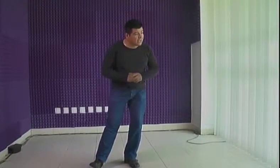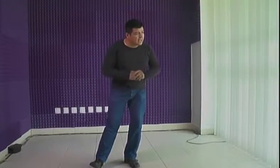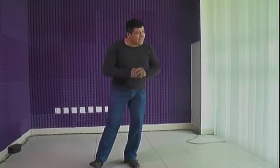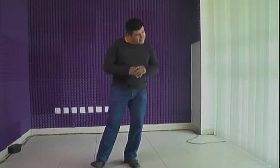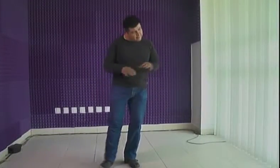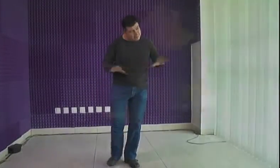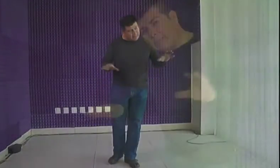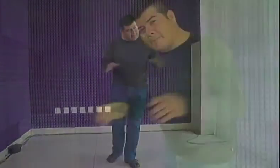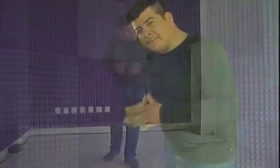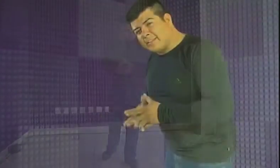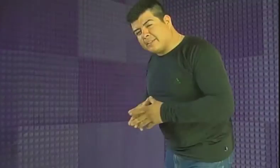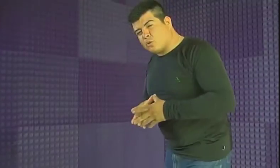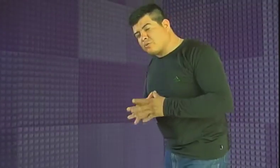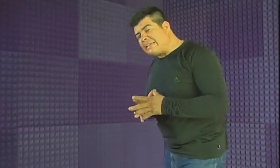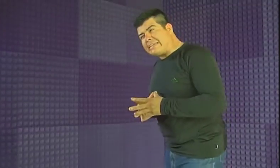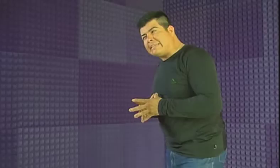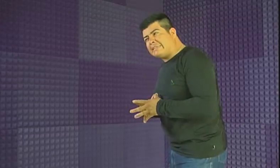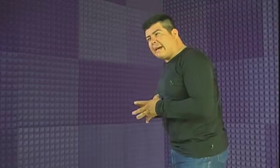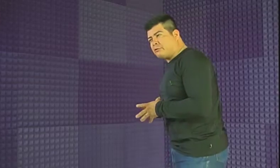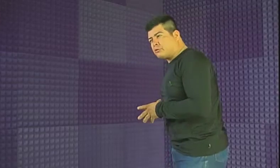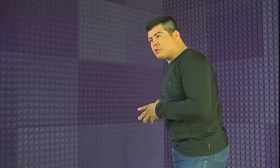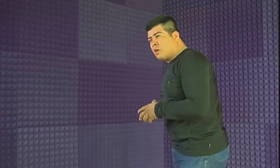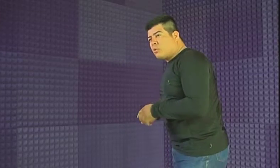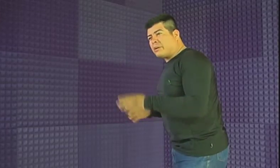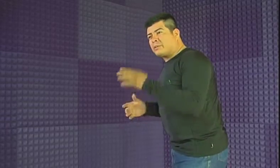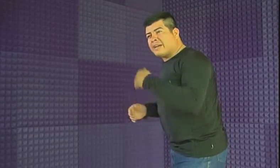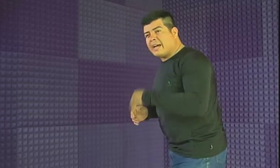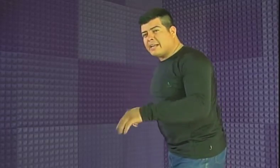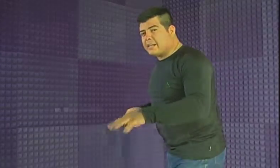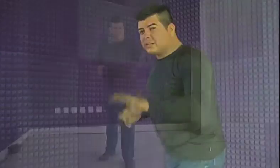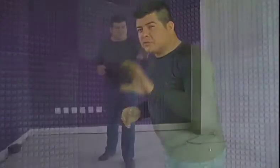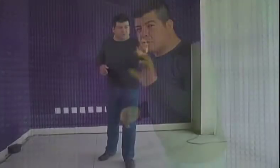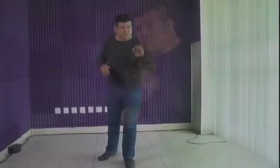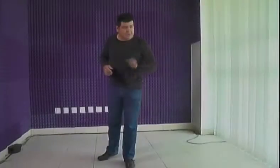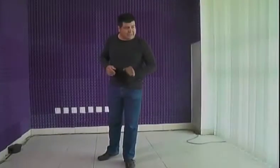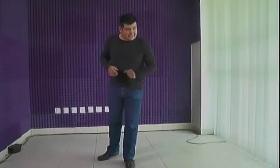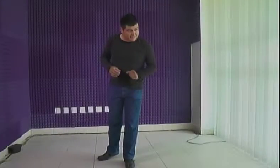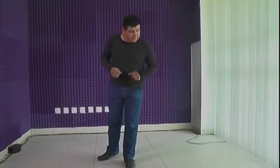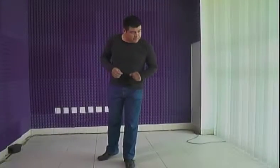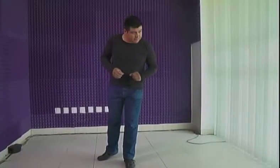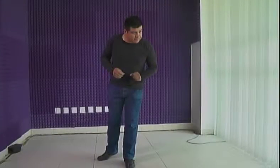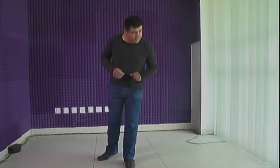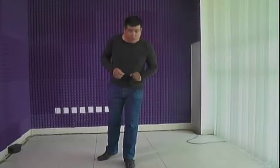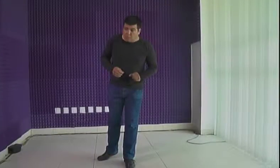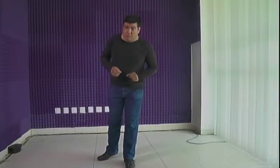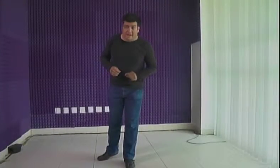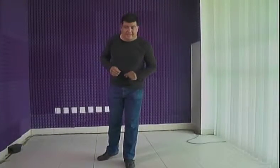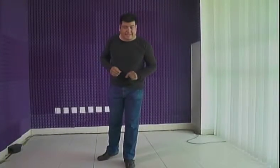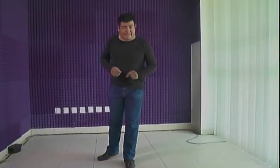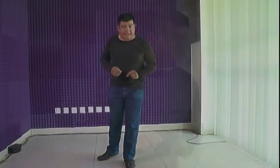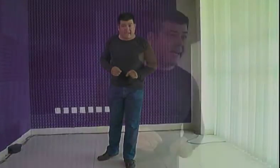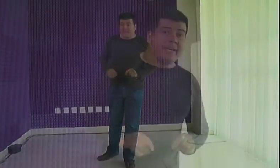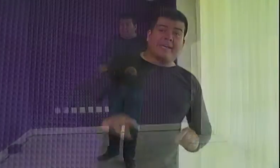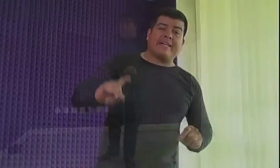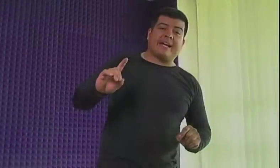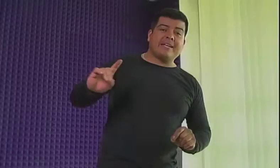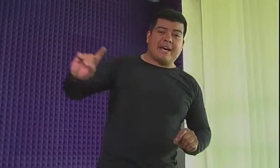Hace aproximadamente 2015 años, cuando ya el niño Dios nació, una estrella guiaría,